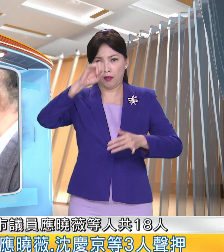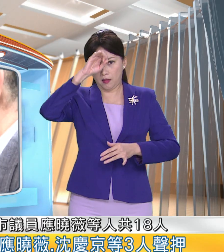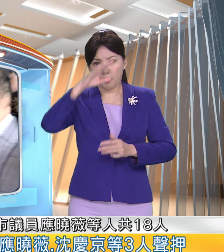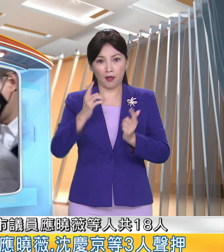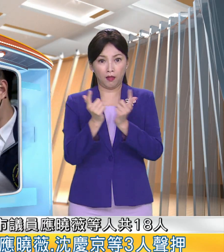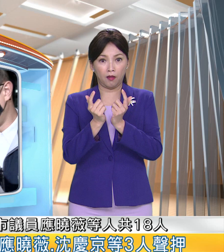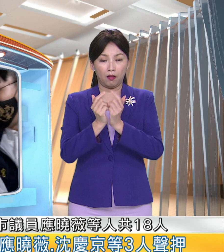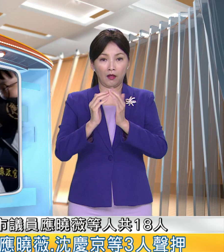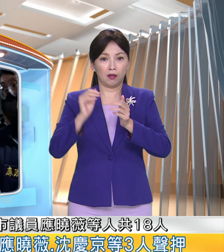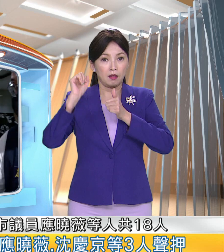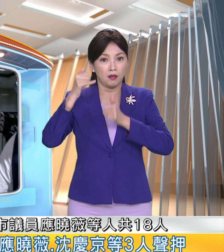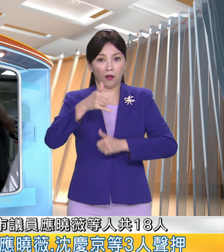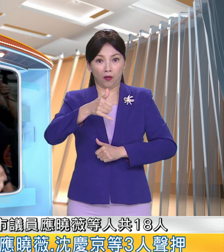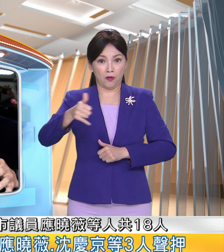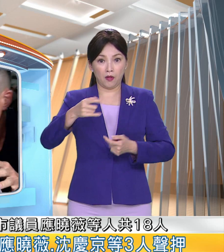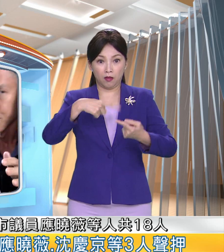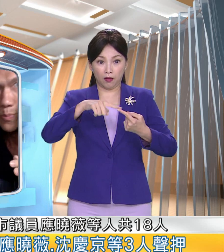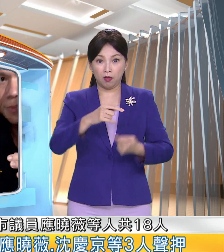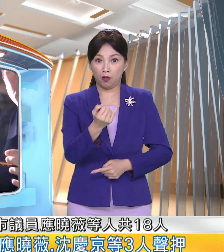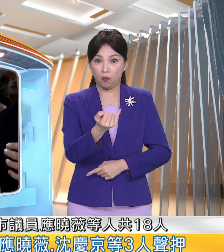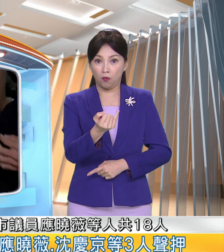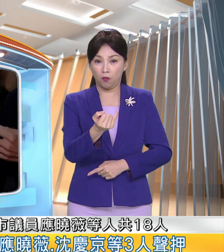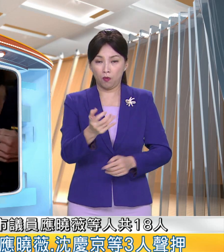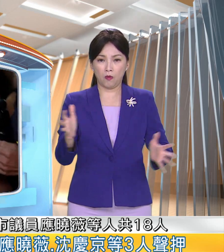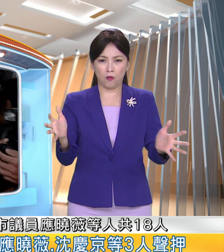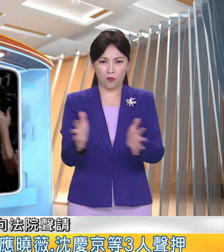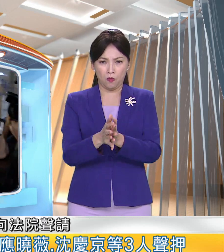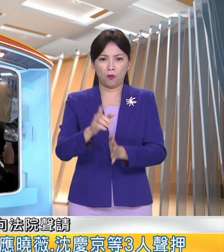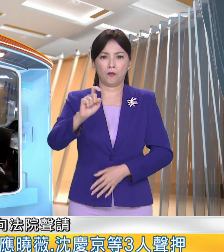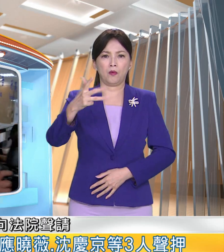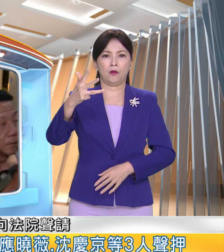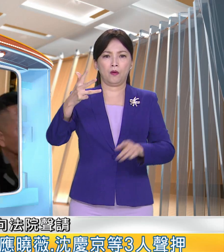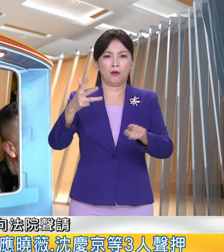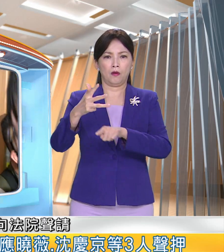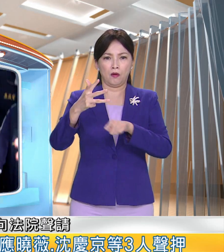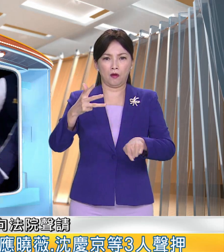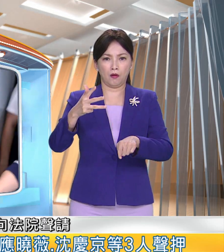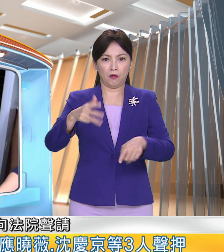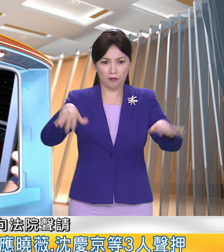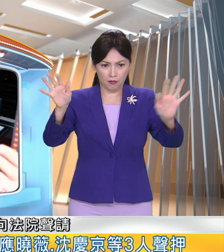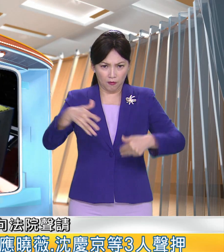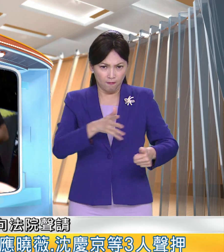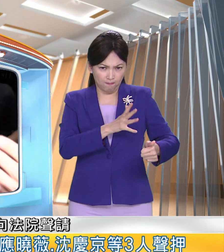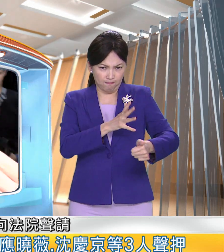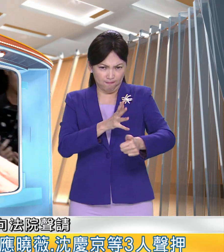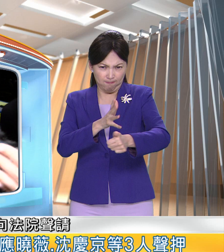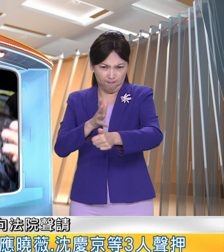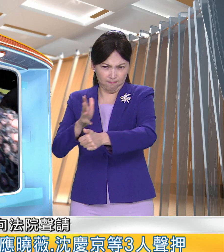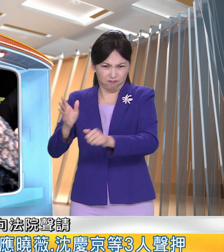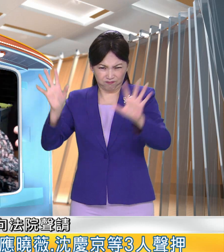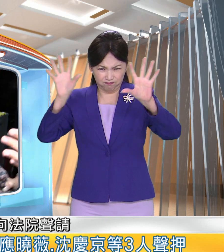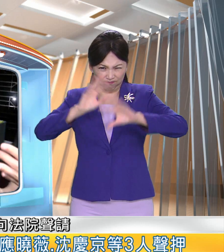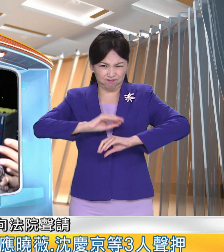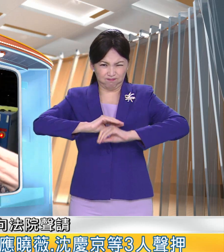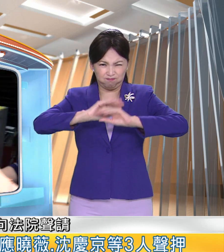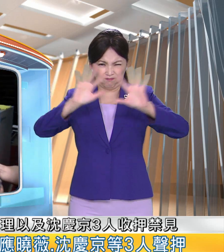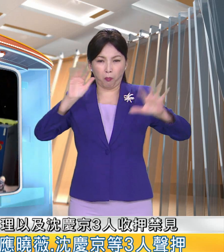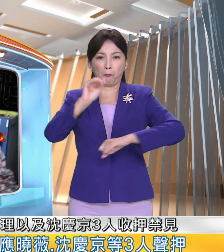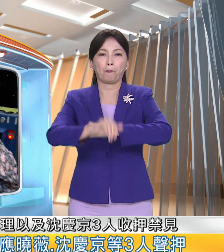应小薇等人共18人。而经过漏夜讯问后，向法院申请应小薇、吴